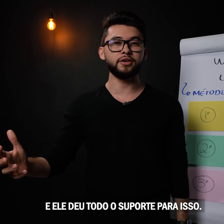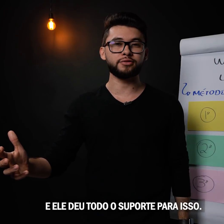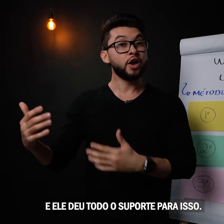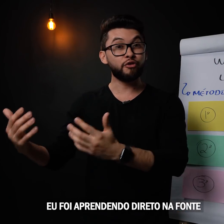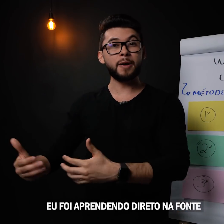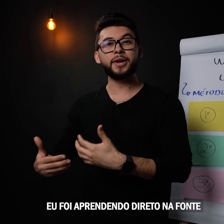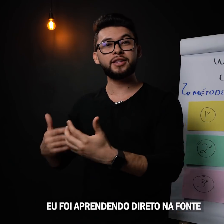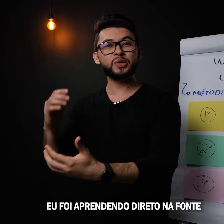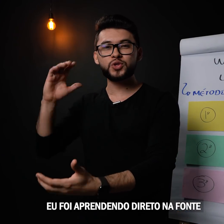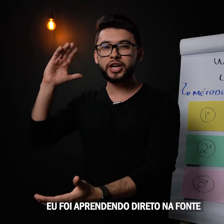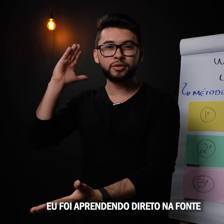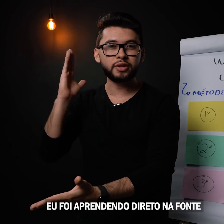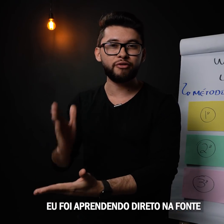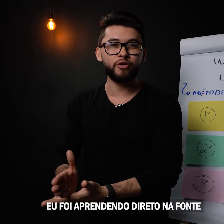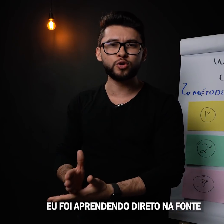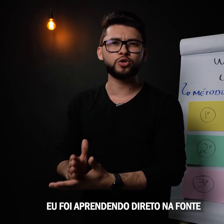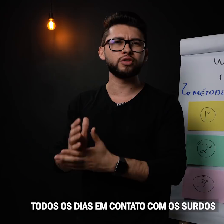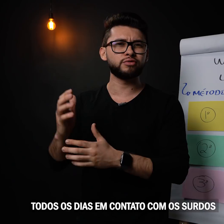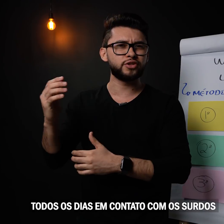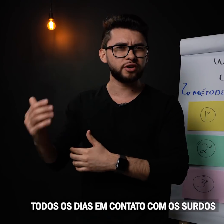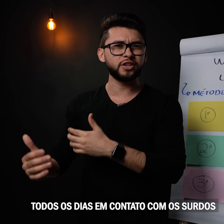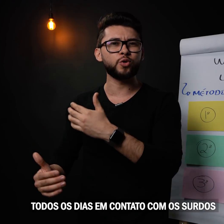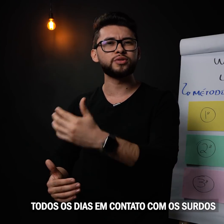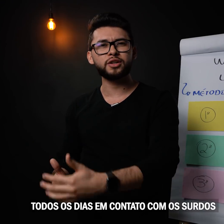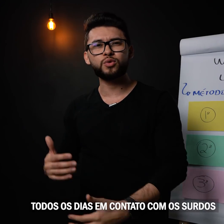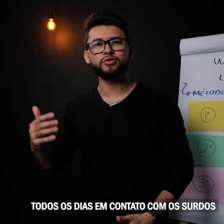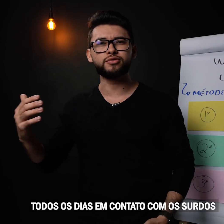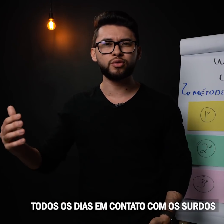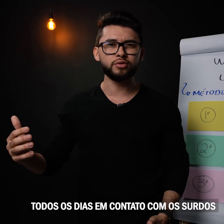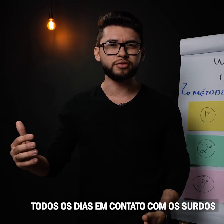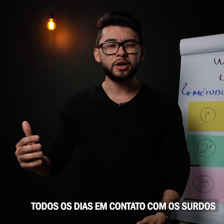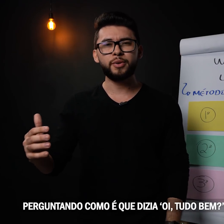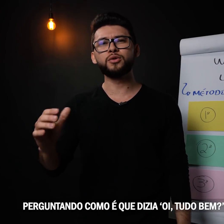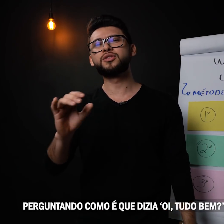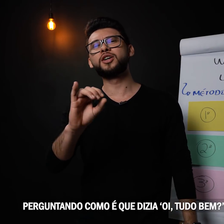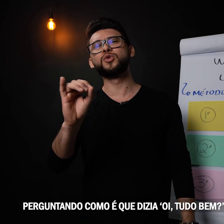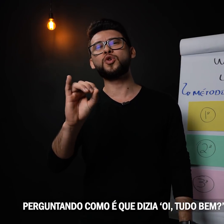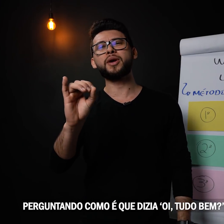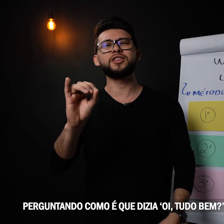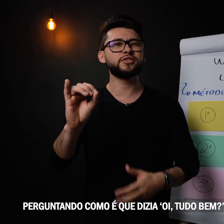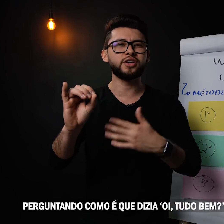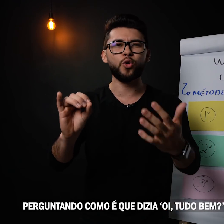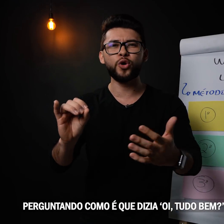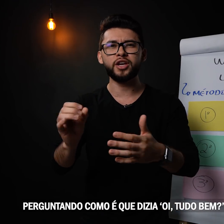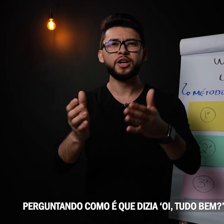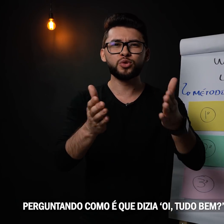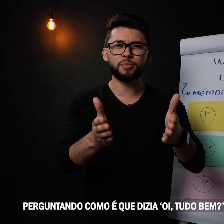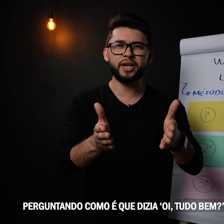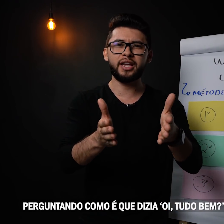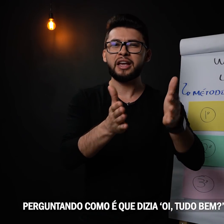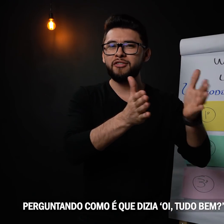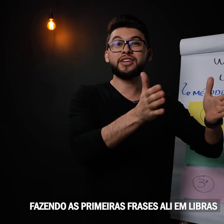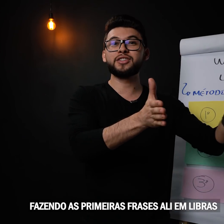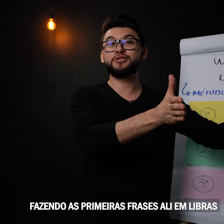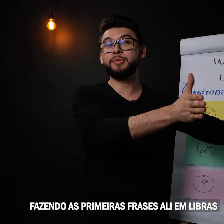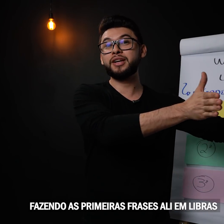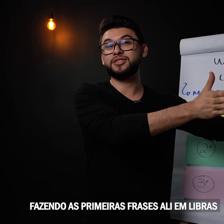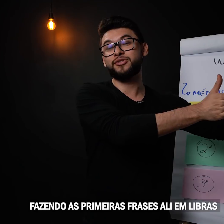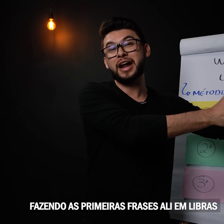isso. Eu fui aprendendo direto na fonte, todos os dias em contato com os surdos, perguntando como é que dizia oi, tudo bem, fazendo as primeiras